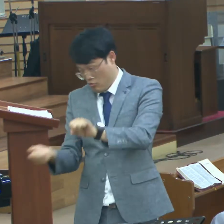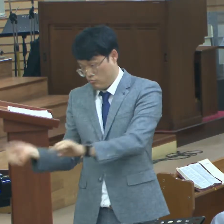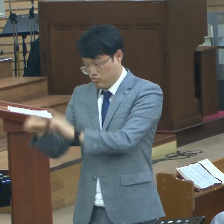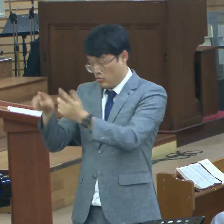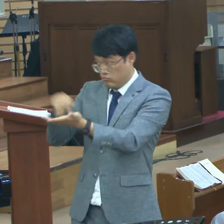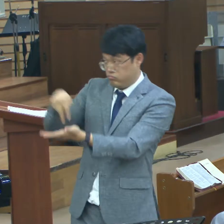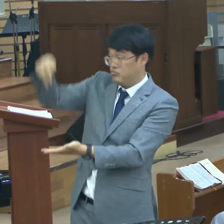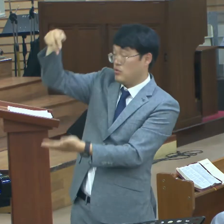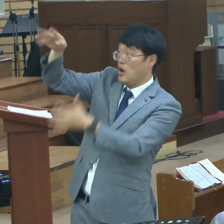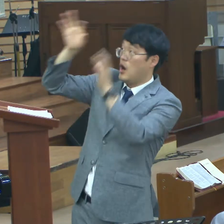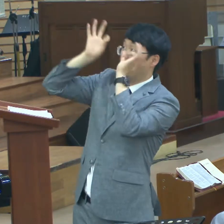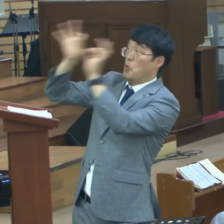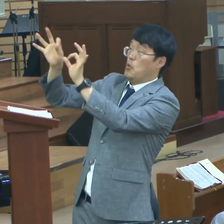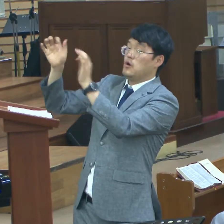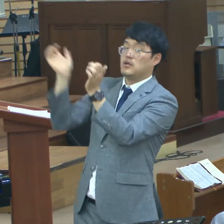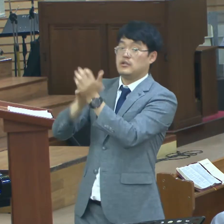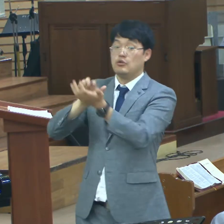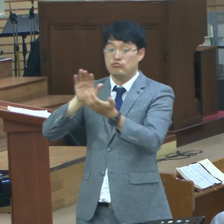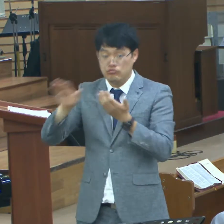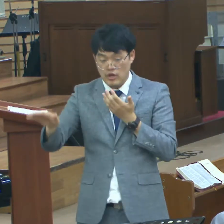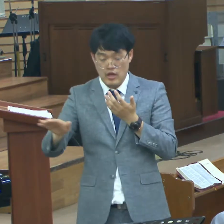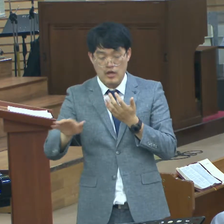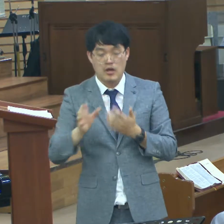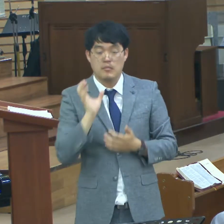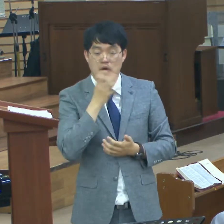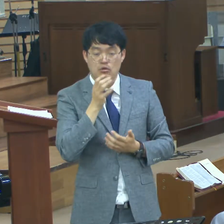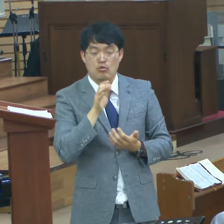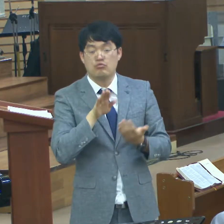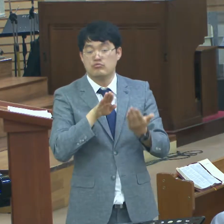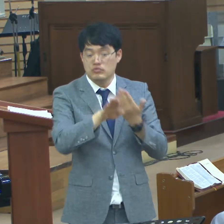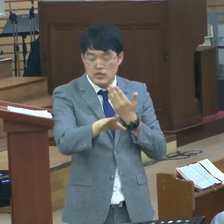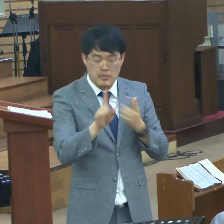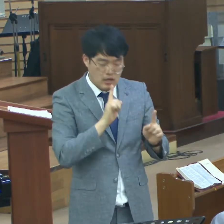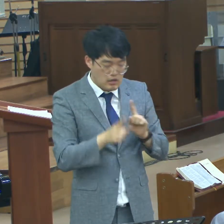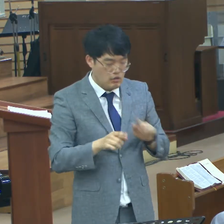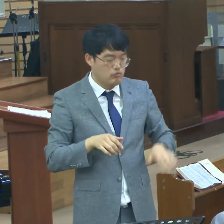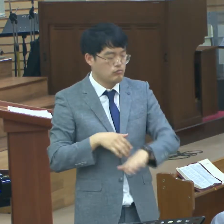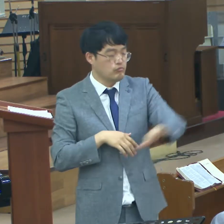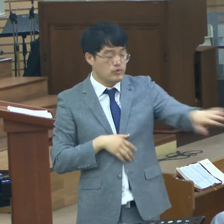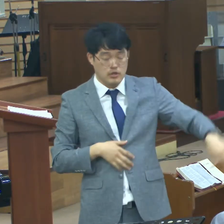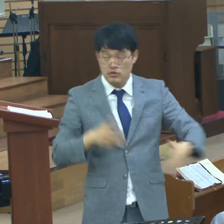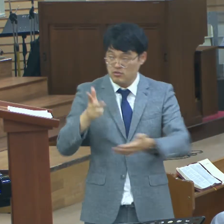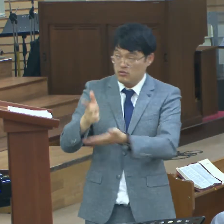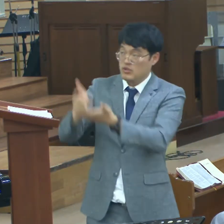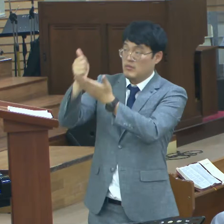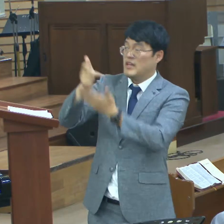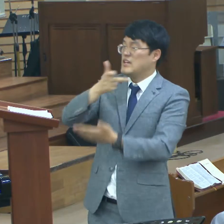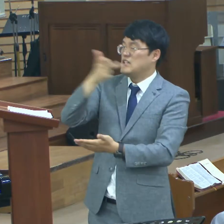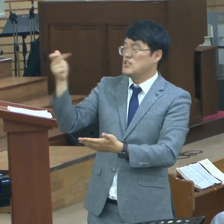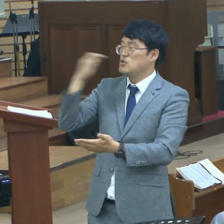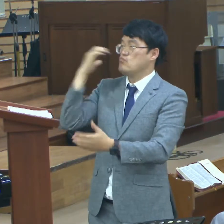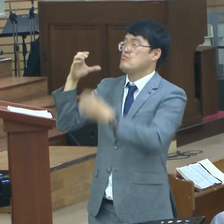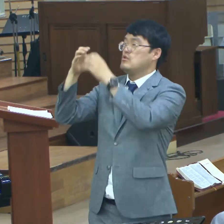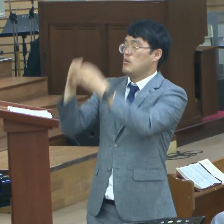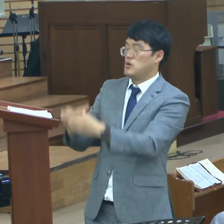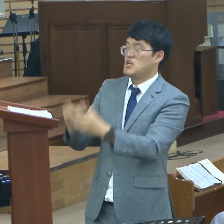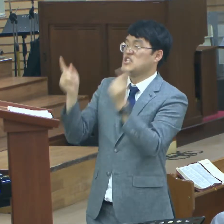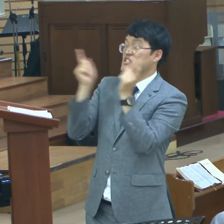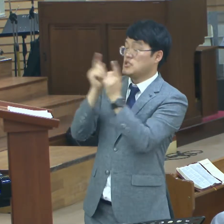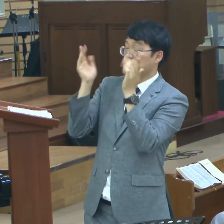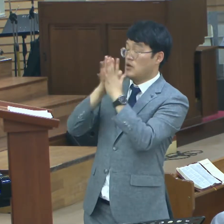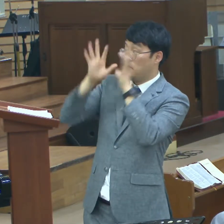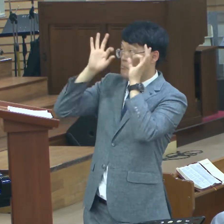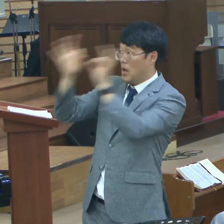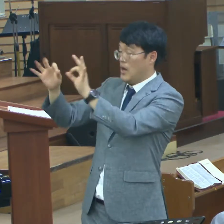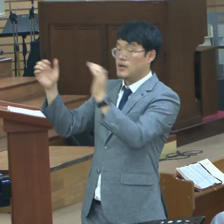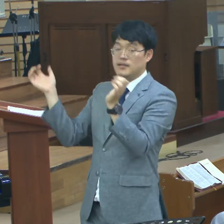후서를 적을 때 이렇게 했어요. 우리는 그의 크신 위엄을 친히 본 자라. 우리는 그의 약속대로 의가